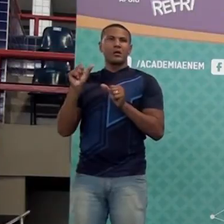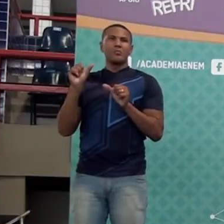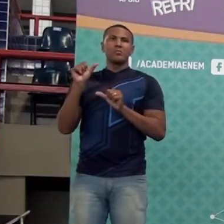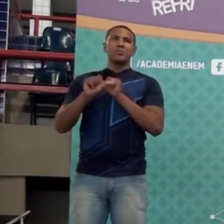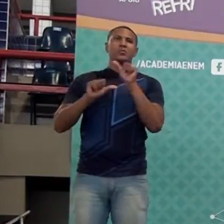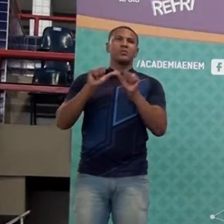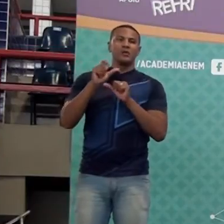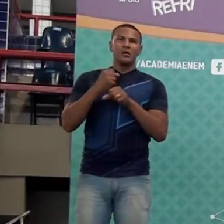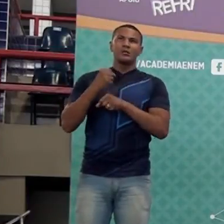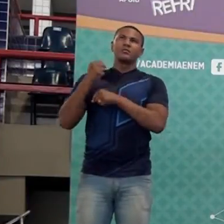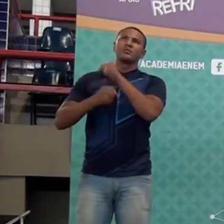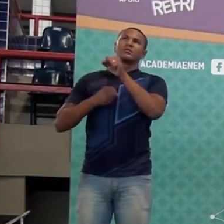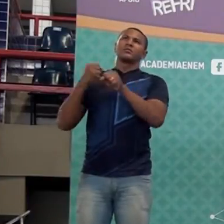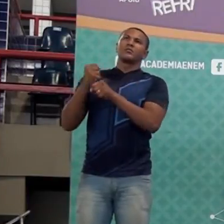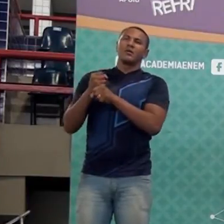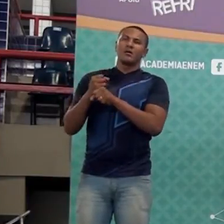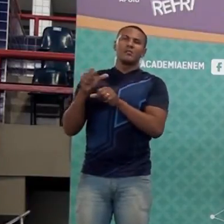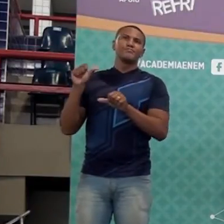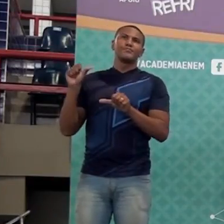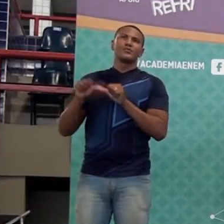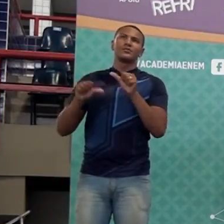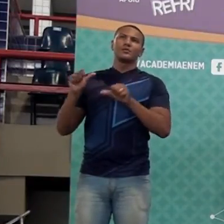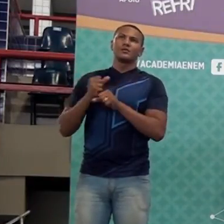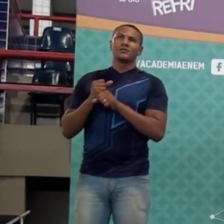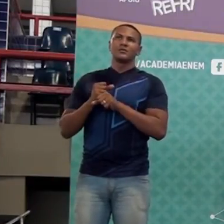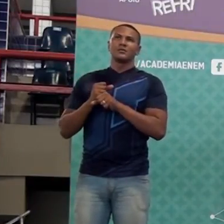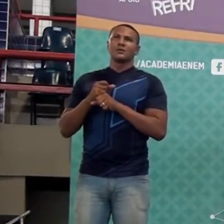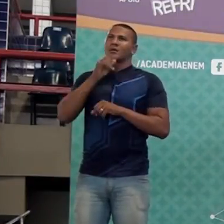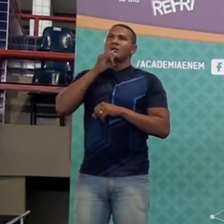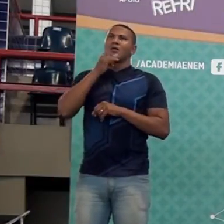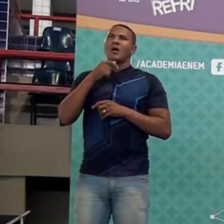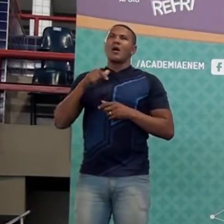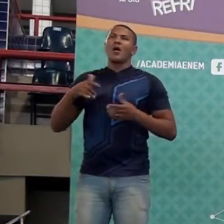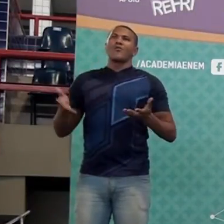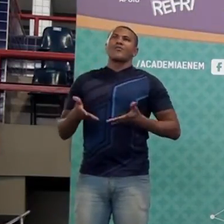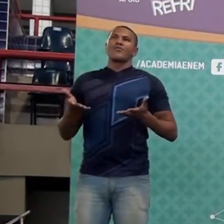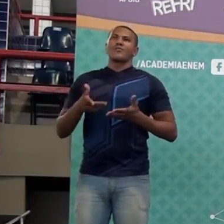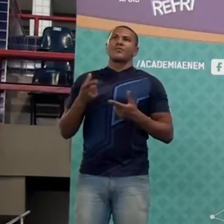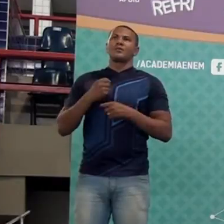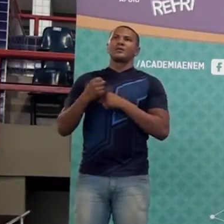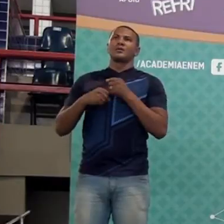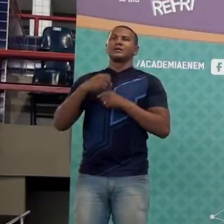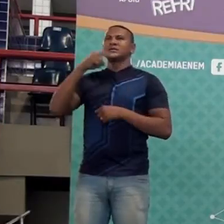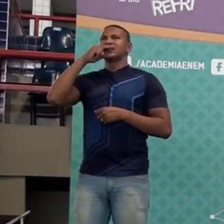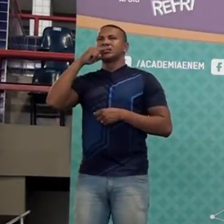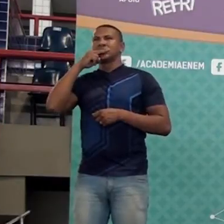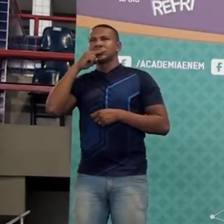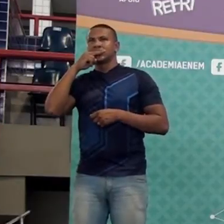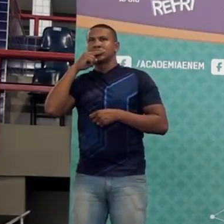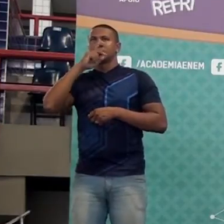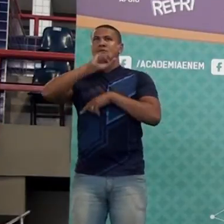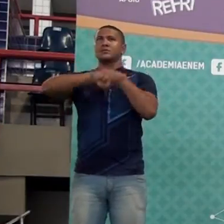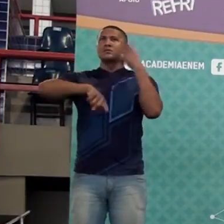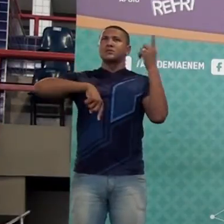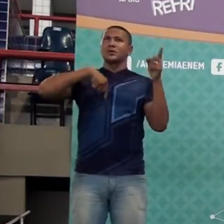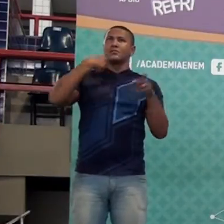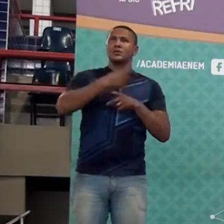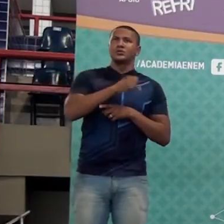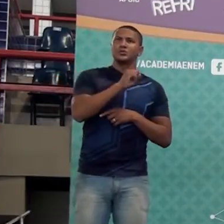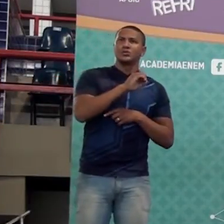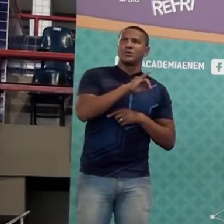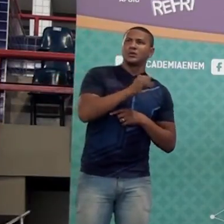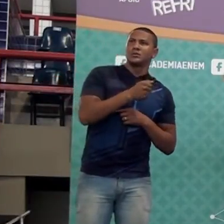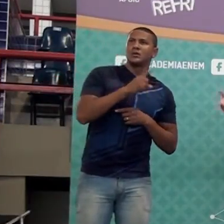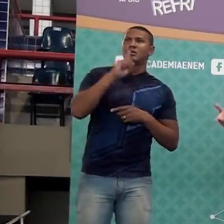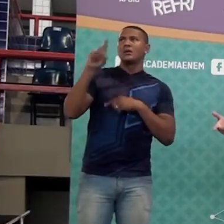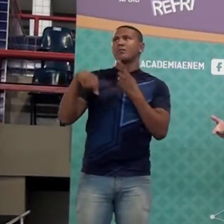cada ano. Não, esse ano eu vou produzir etanol, a cana-de-açúcar, no próximo ano eu vou produzir soja, no outro ano eu posso plantar